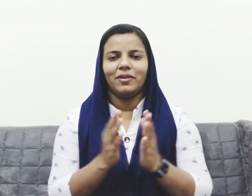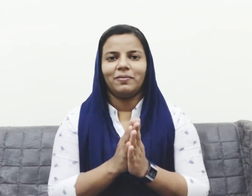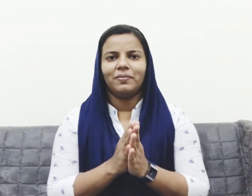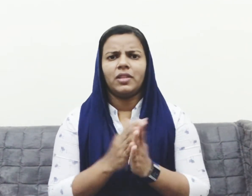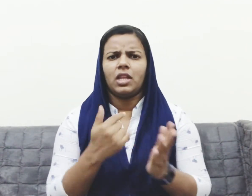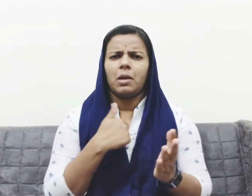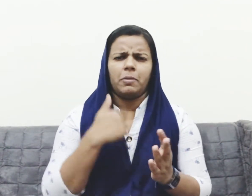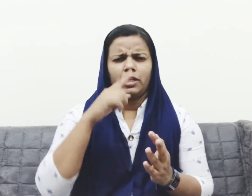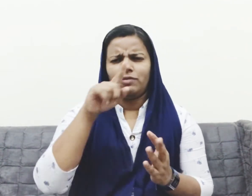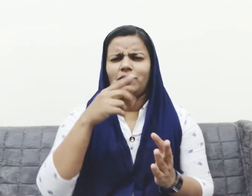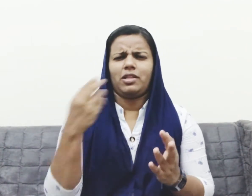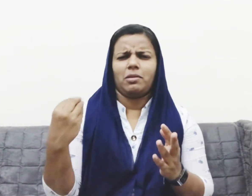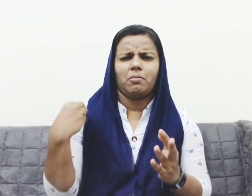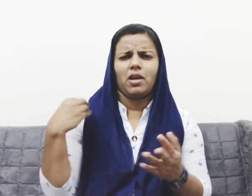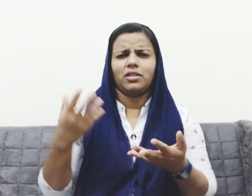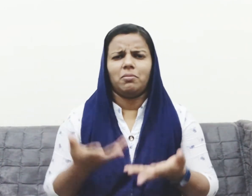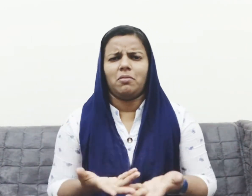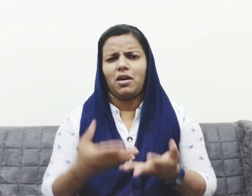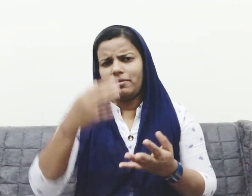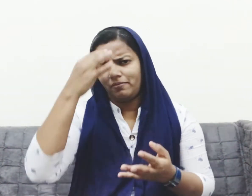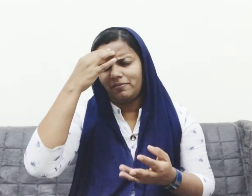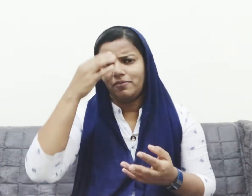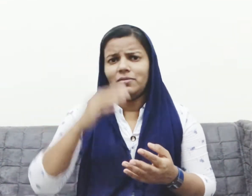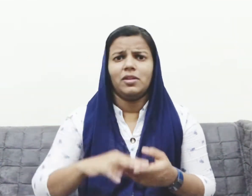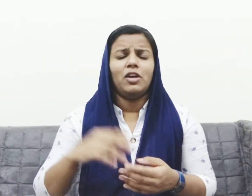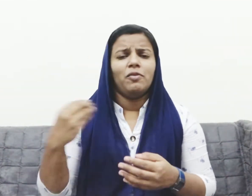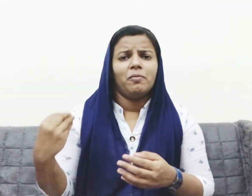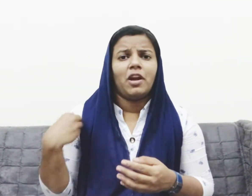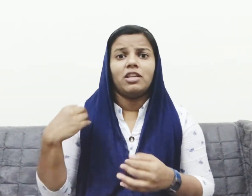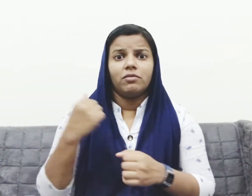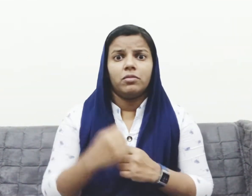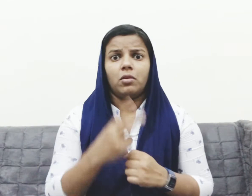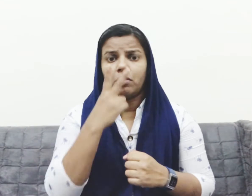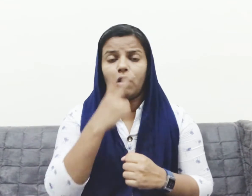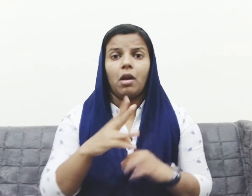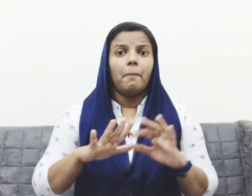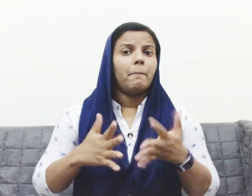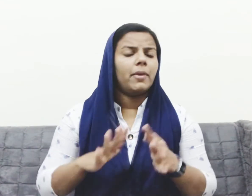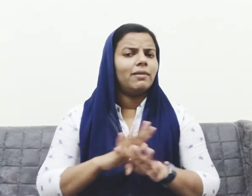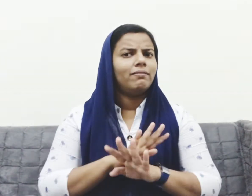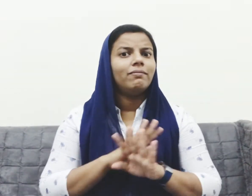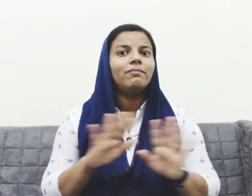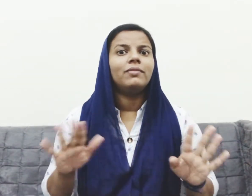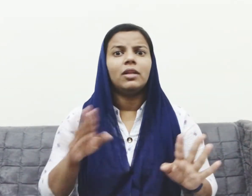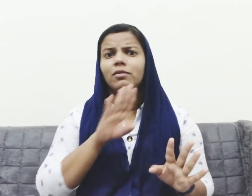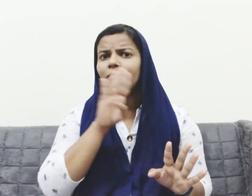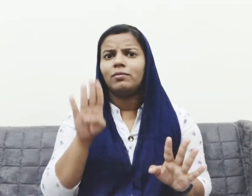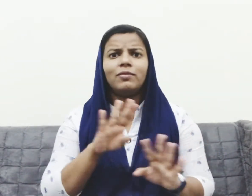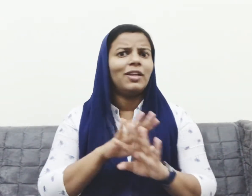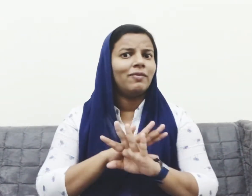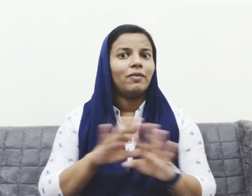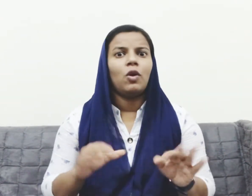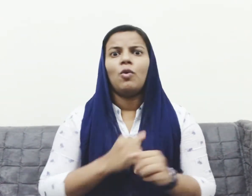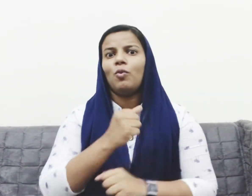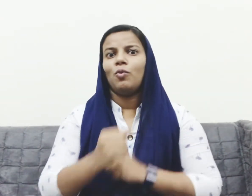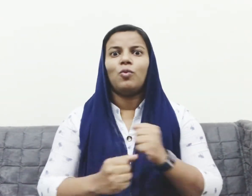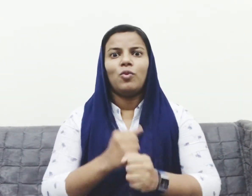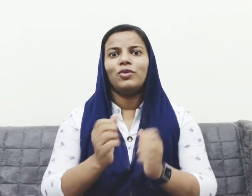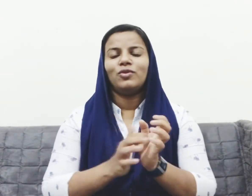നമ്മുടെ ജീവിതത്തിൽ എന്തെങ്കിലും വിഷയമോ ഭാരമോ പ്രയാസമോ പ്രശ്നമോ ഒക്കെ വരുമ്പോൾ അത് കണ്ട് നമ്മൾ പേടിച്ചിരിക്കേണ്ട, നിരാശപ്പെട്ടിരിക്കേണ്ട, ഓടി അങ്ങ് കയറിയാൽ